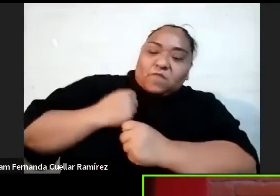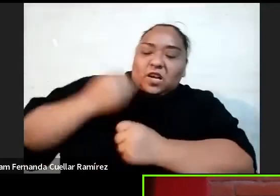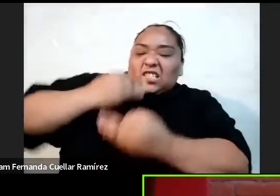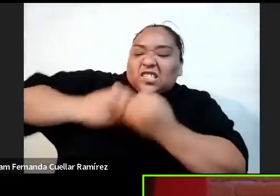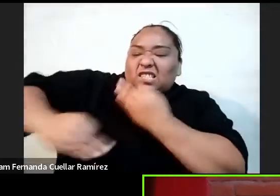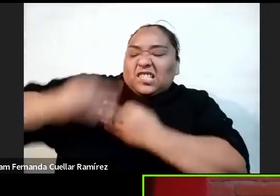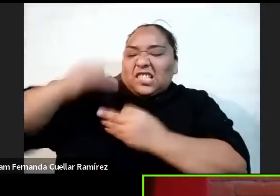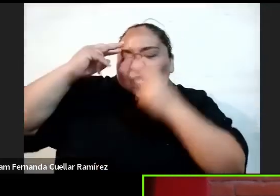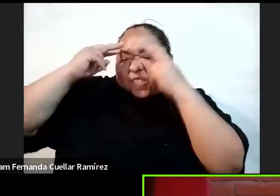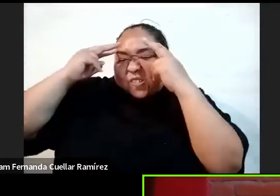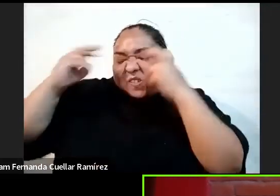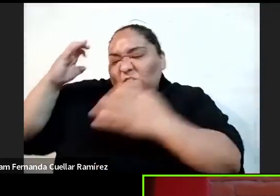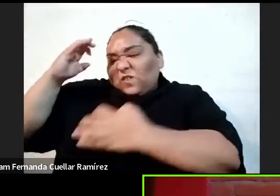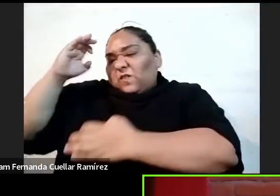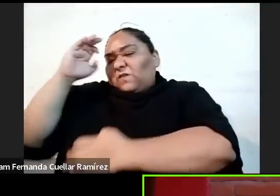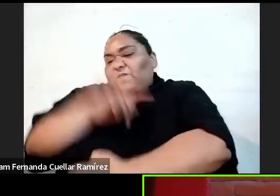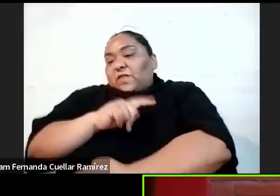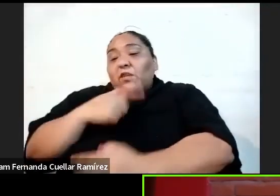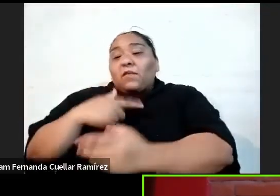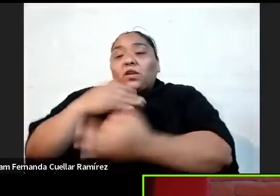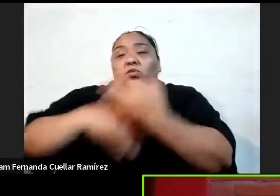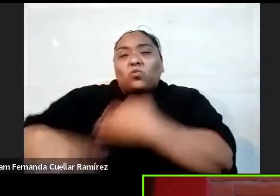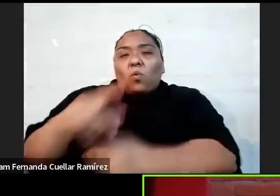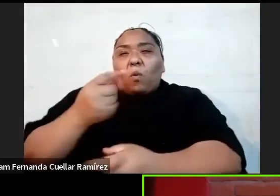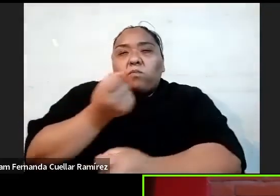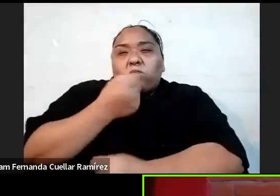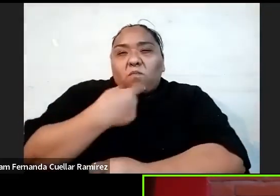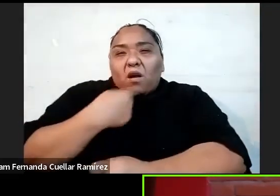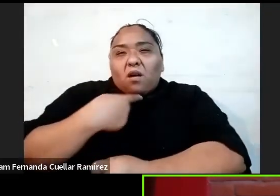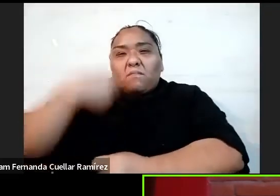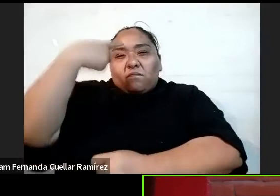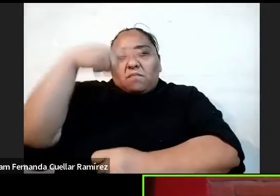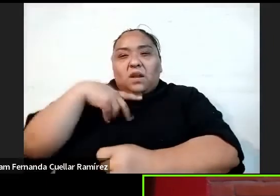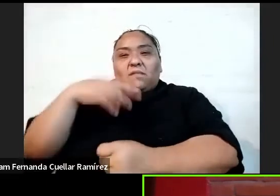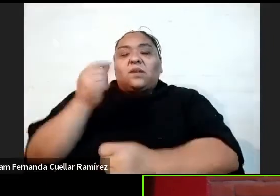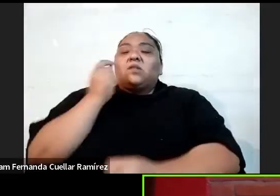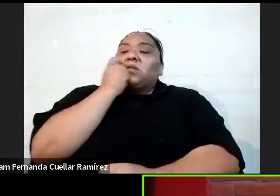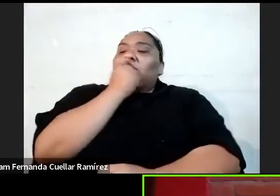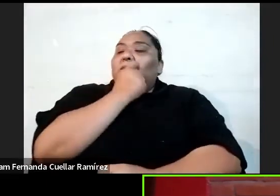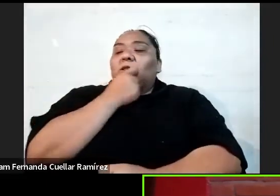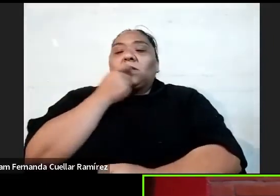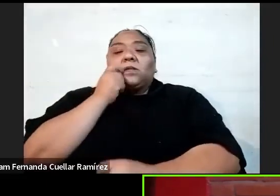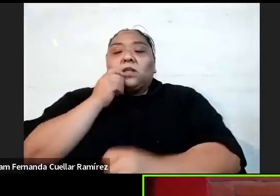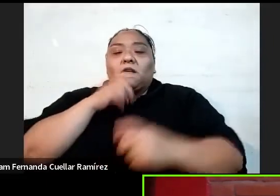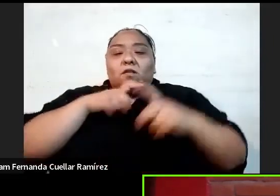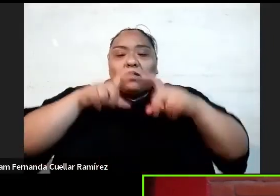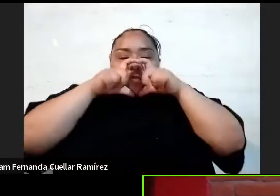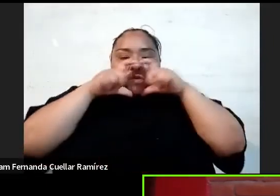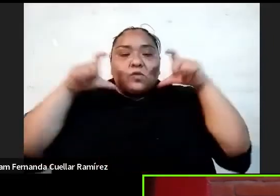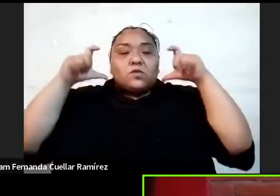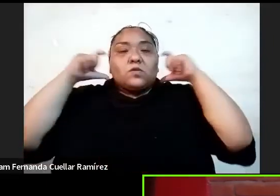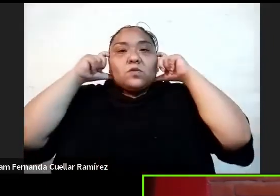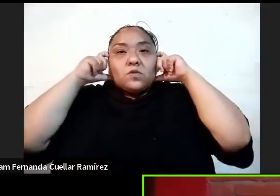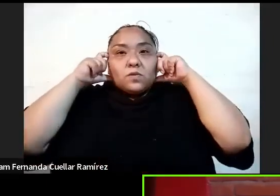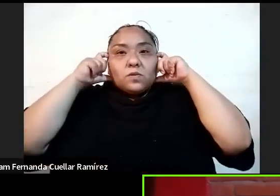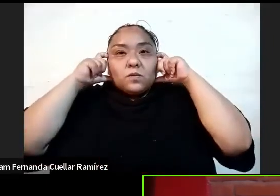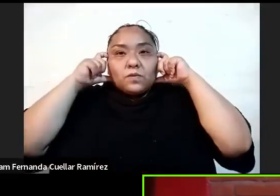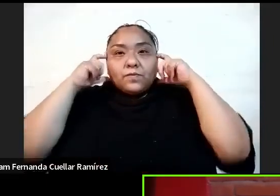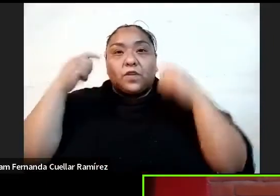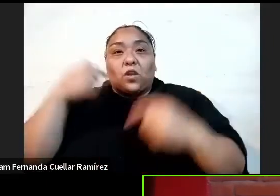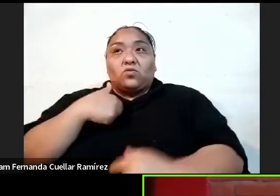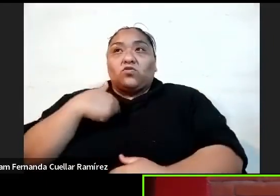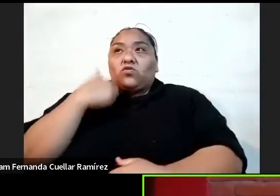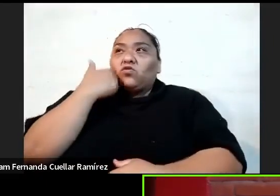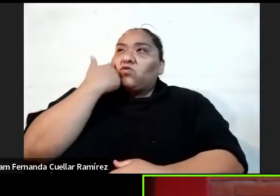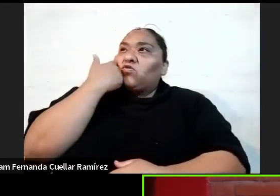mis medicamentos, con la ironía de usar el labial bajo el cubrebocas, esperanzada de besar